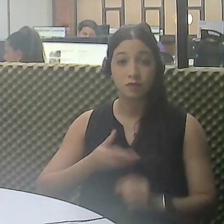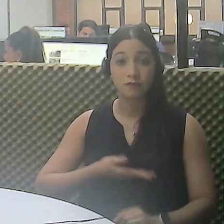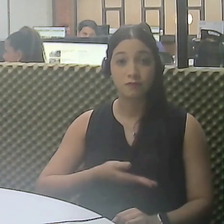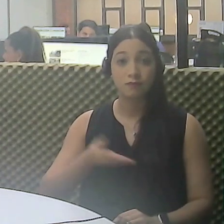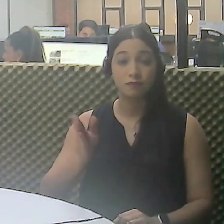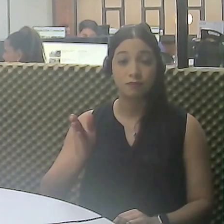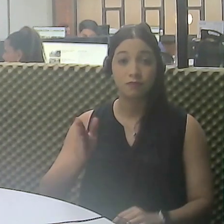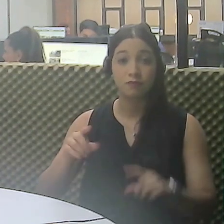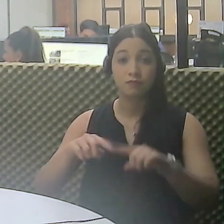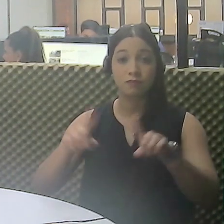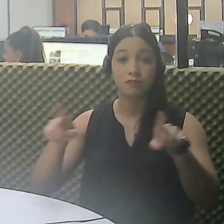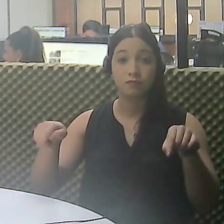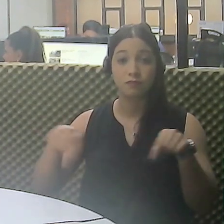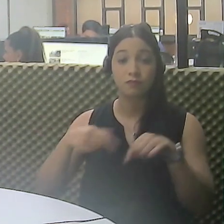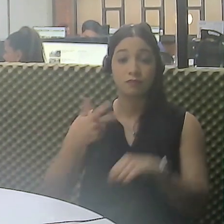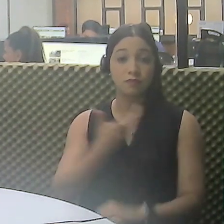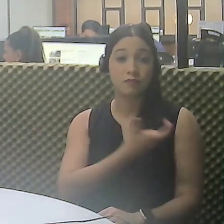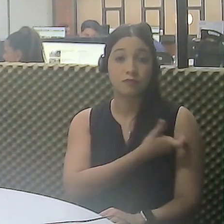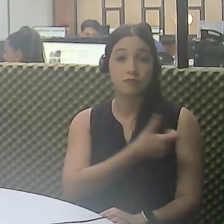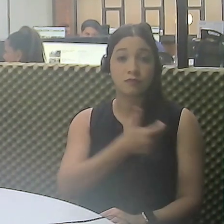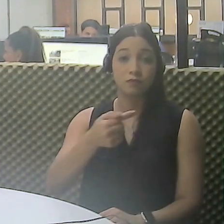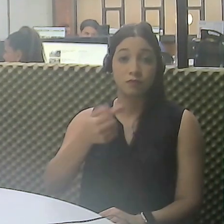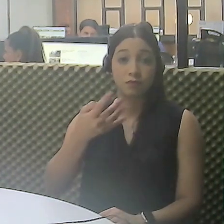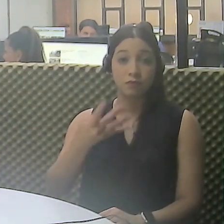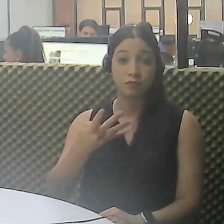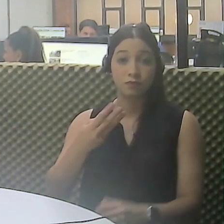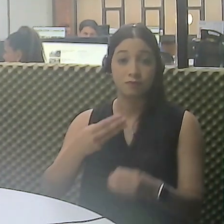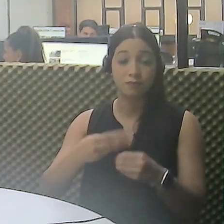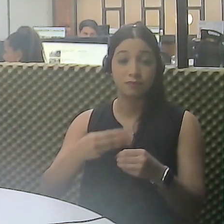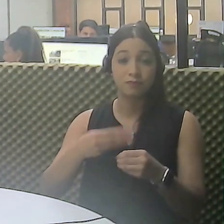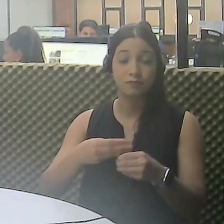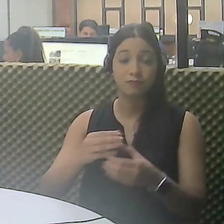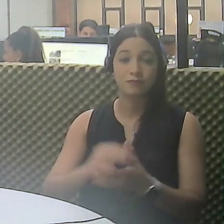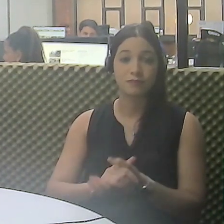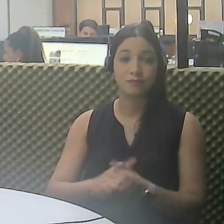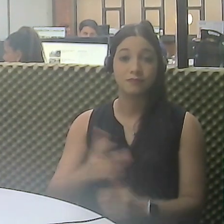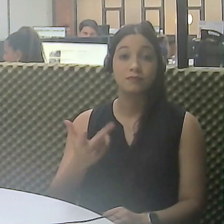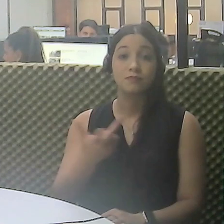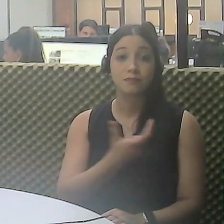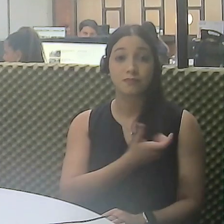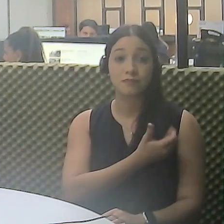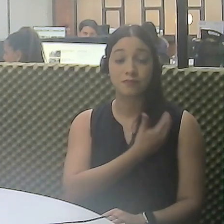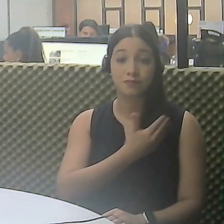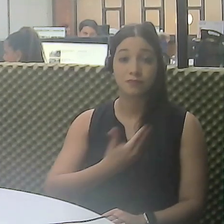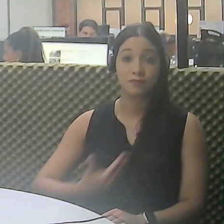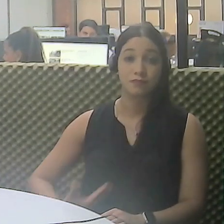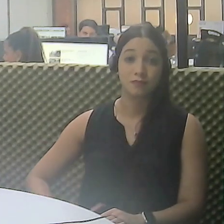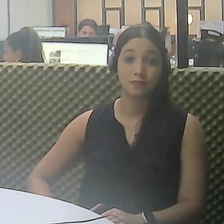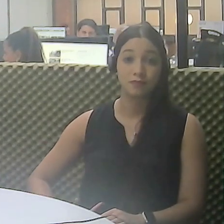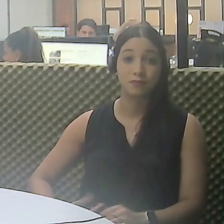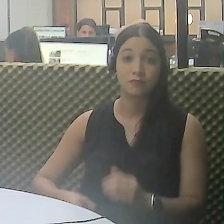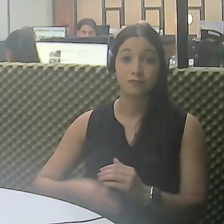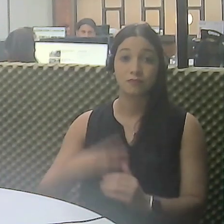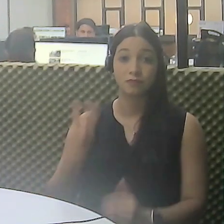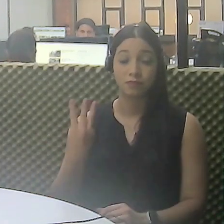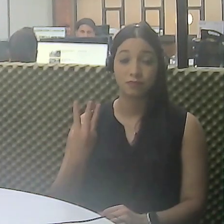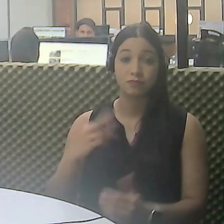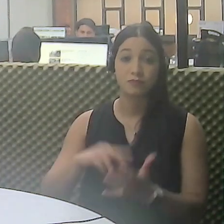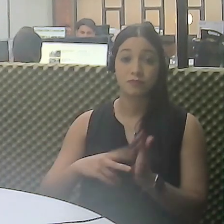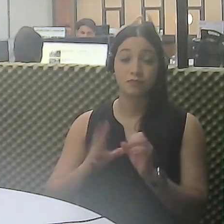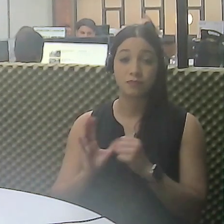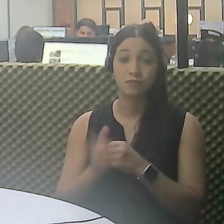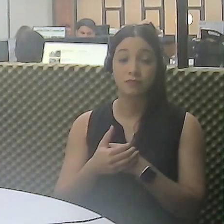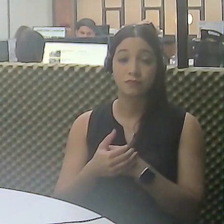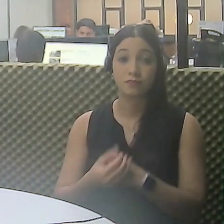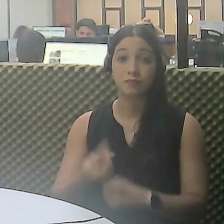podem procurar uma das 74 salas de vacina do município. A vacina da gripe na rede pública é trivalente, ou seja,